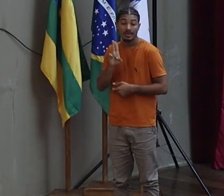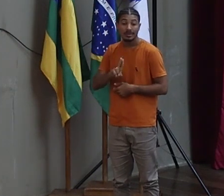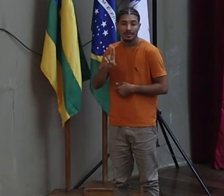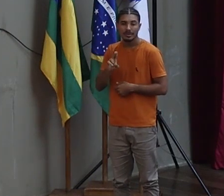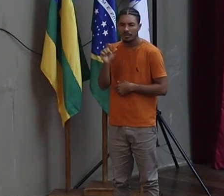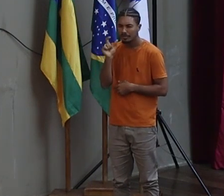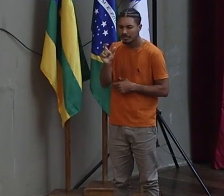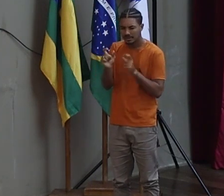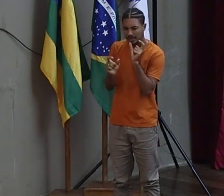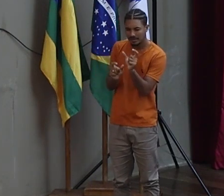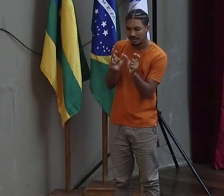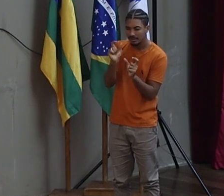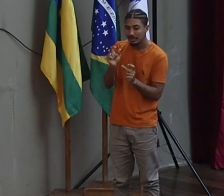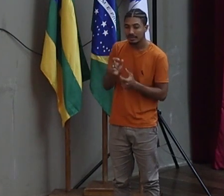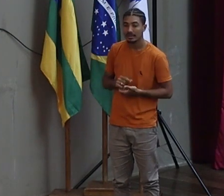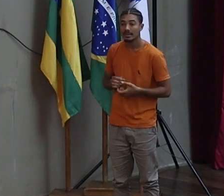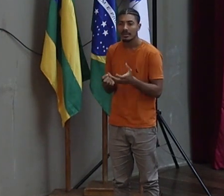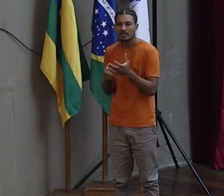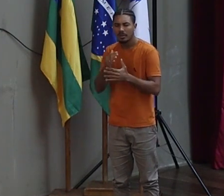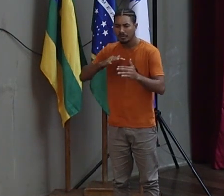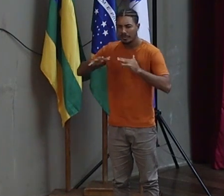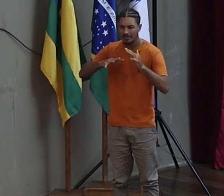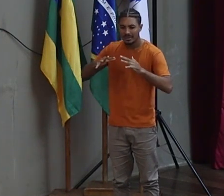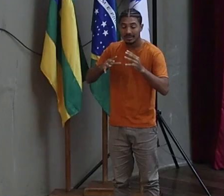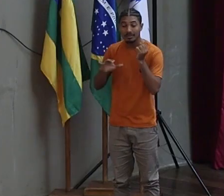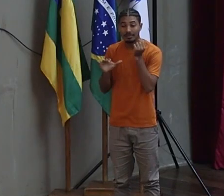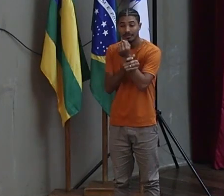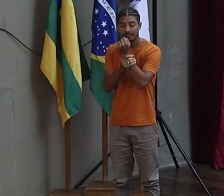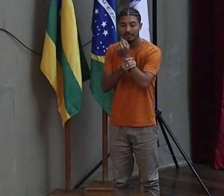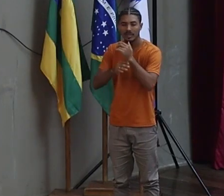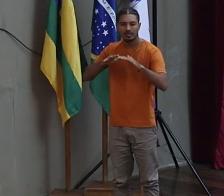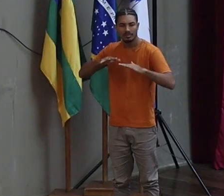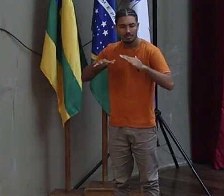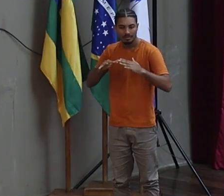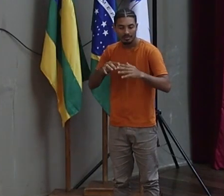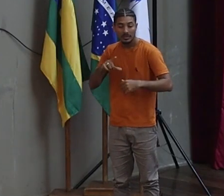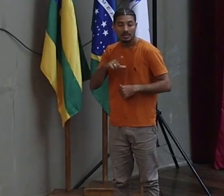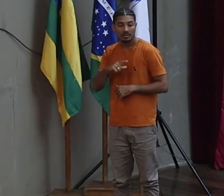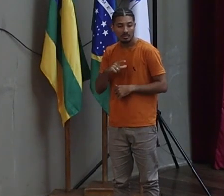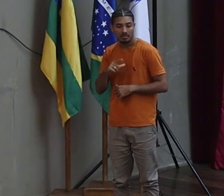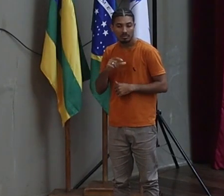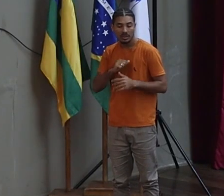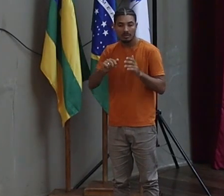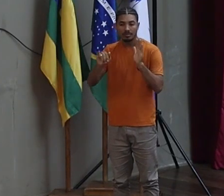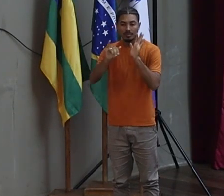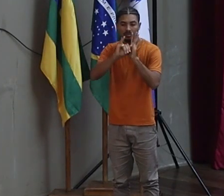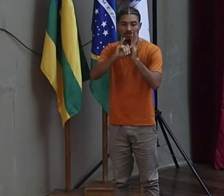palavras, lançamos as palavras sementes, mobilizar, fortalecer e mobilizar. Esse era o slogan da nossa